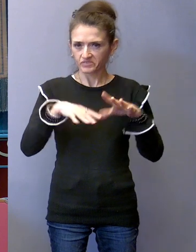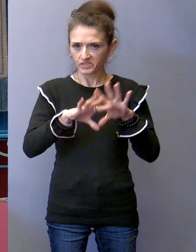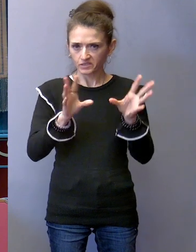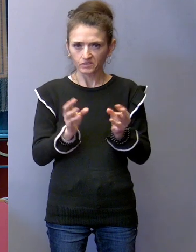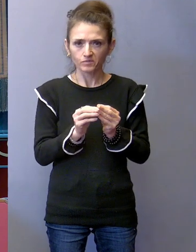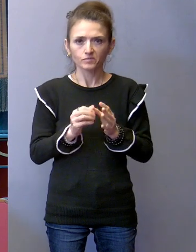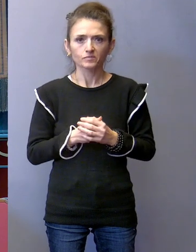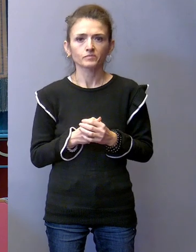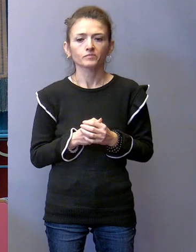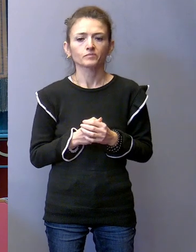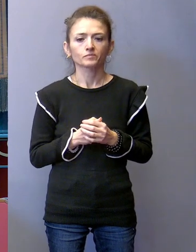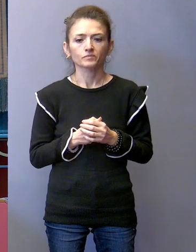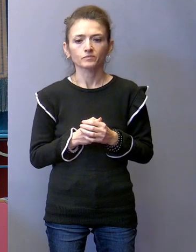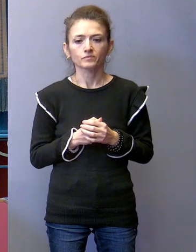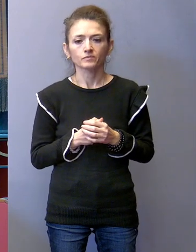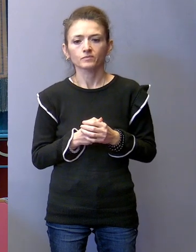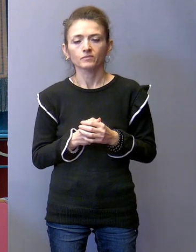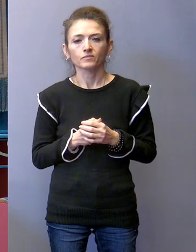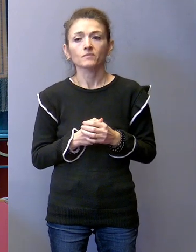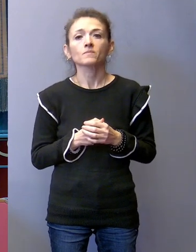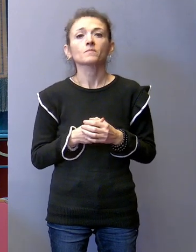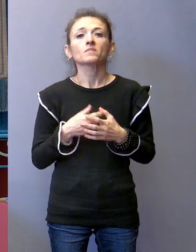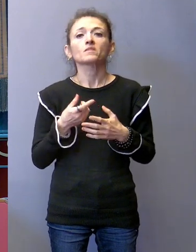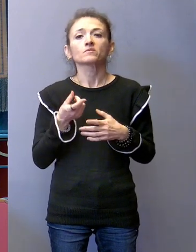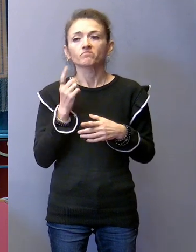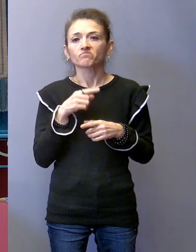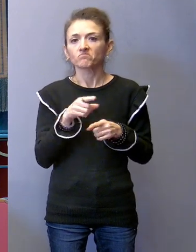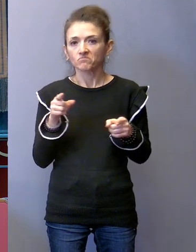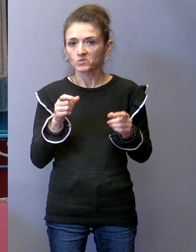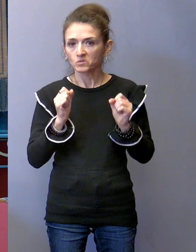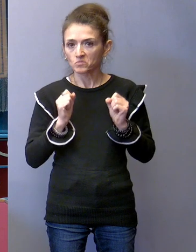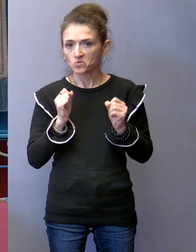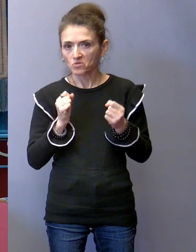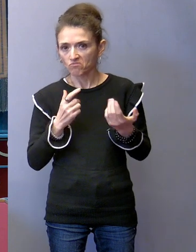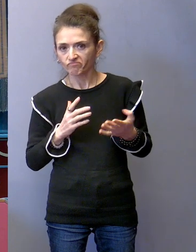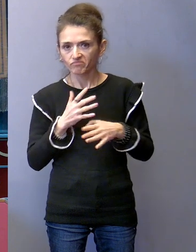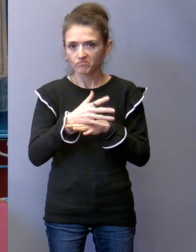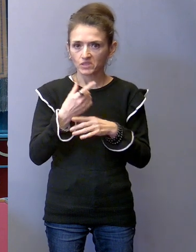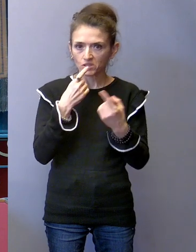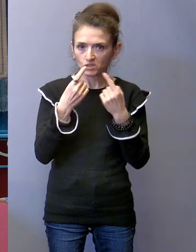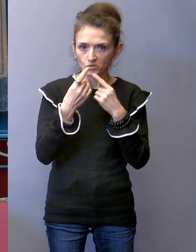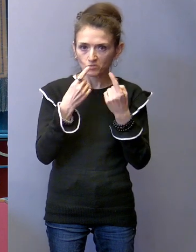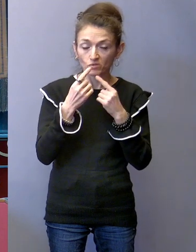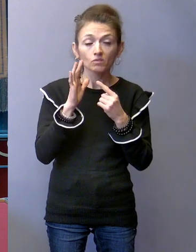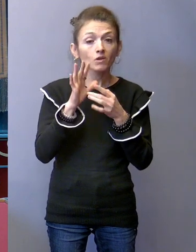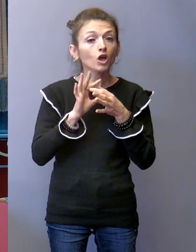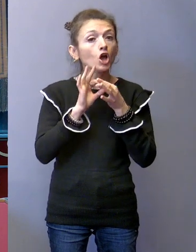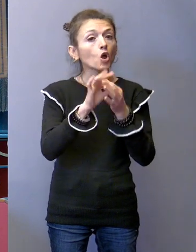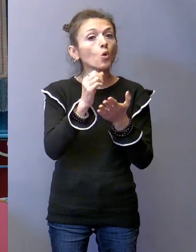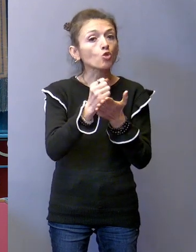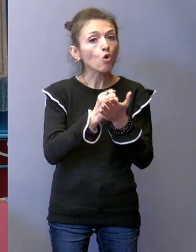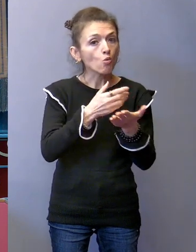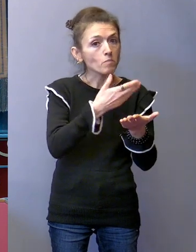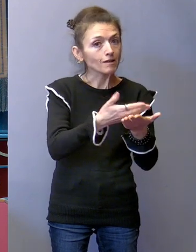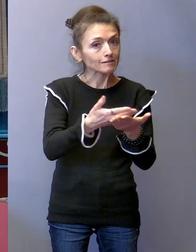ricordo che adesso si può eventualmente si può entrare in discussione Ma sui documenti presentati